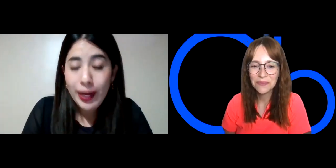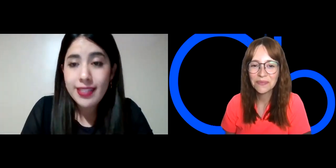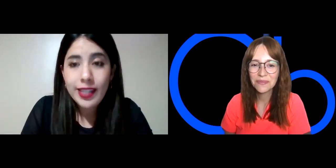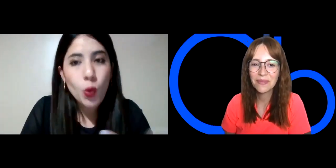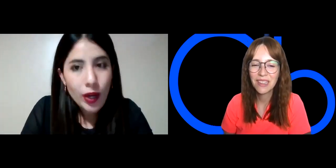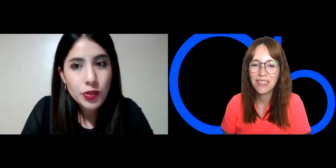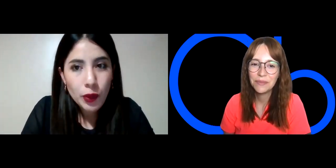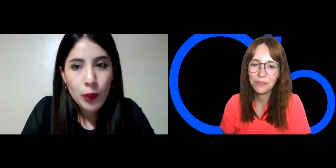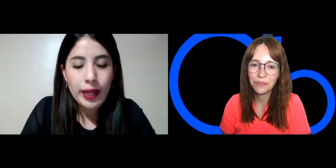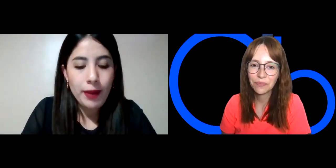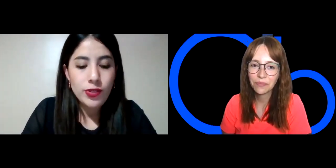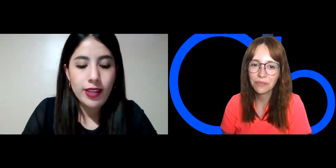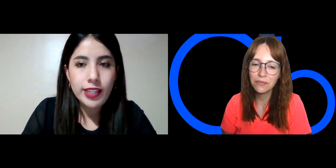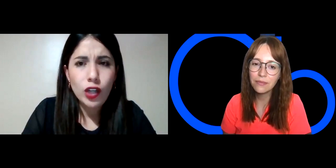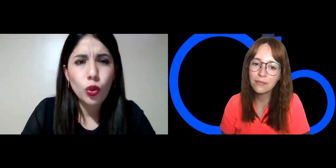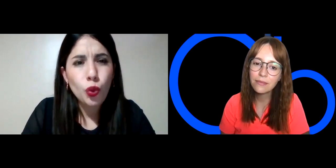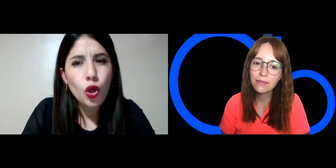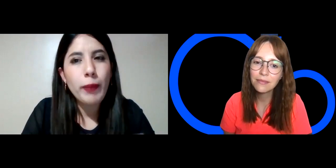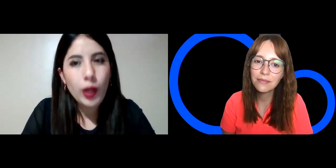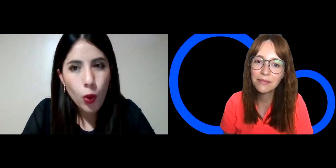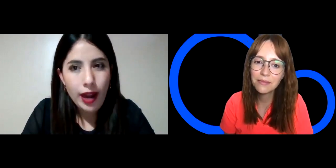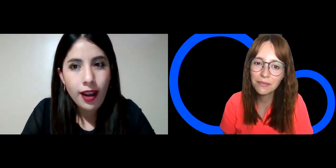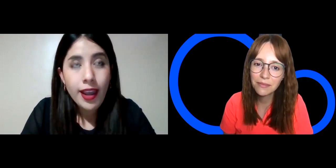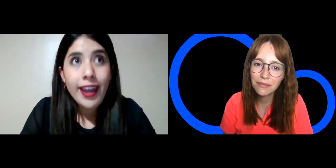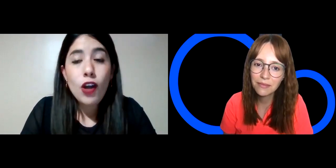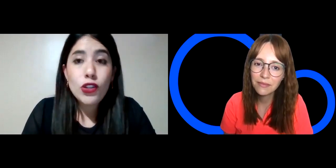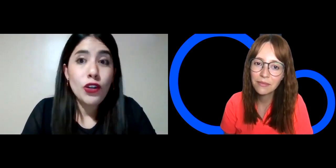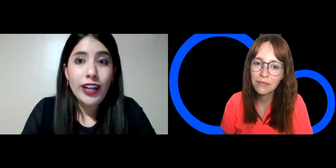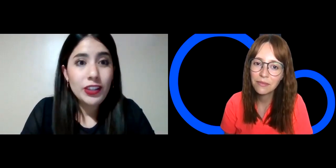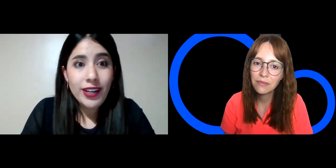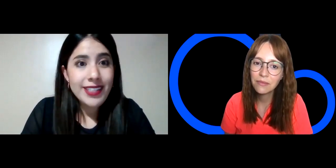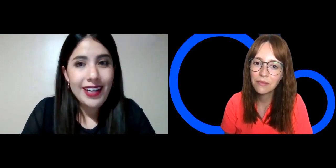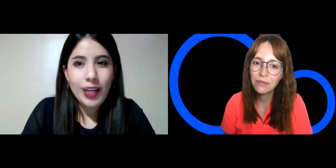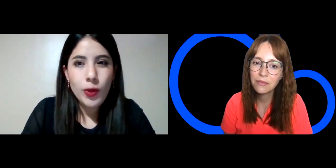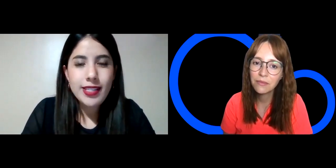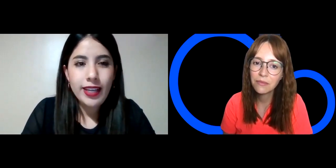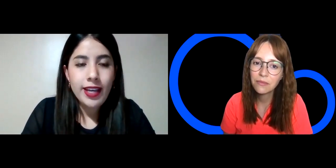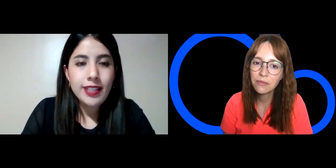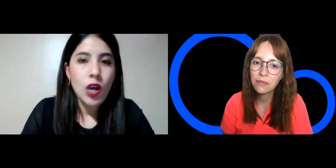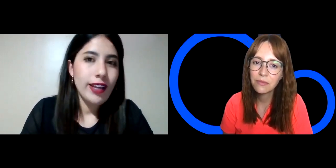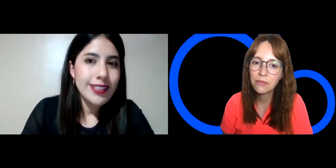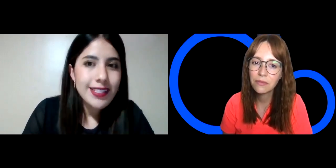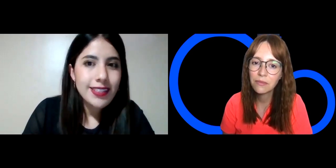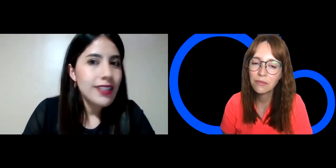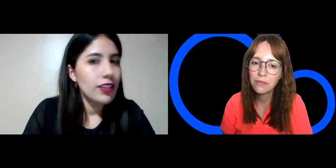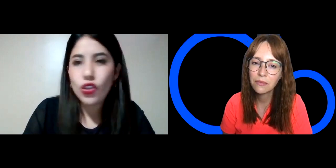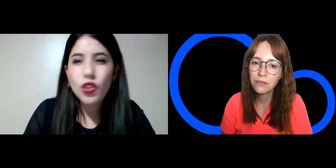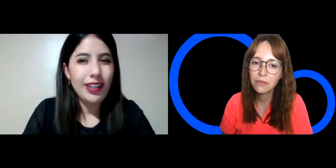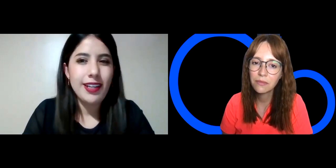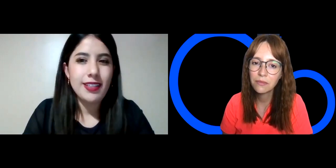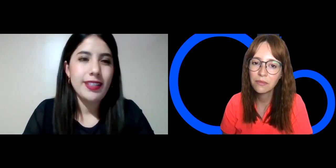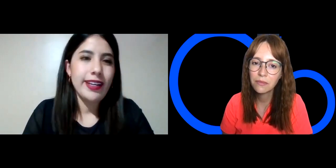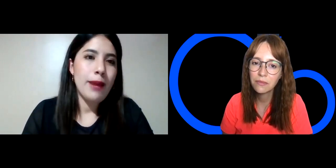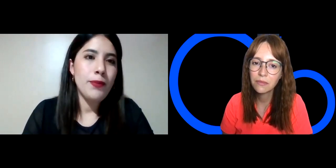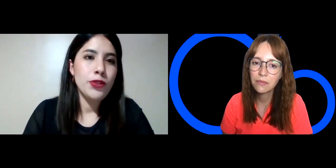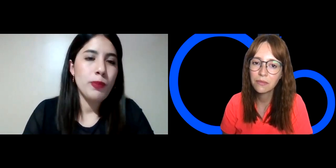para decir cuál es tu nombre, vamos a decir tu nombre cuál. Los conectores en la lengua de señas, aunque existen, no se